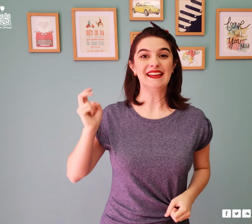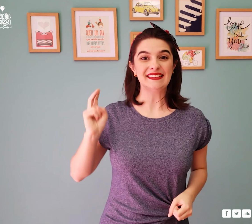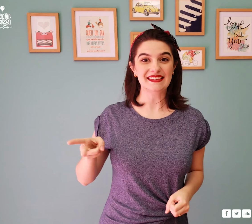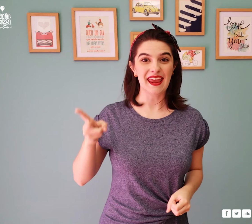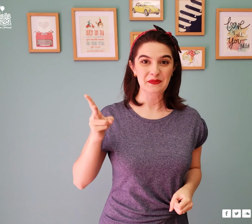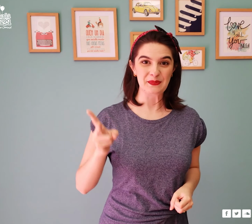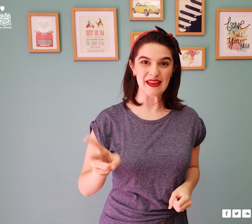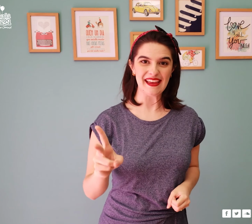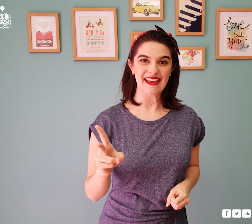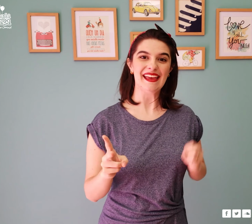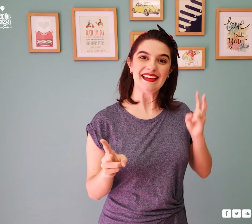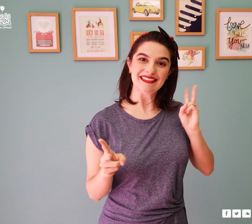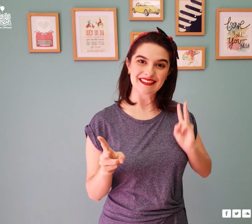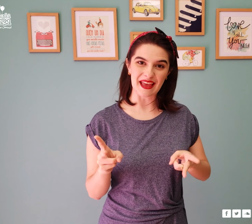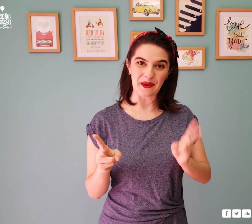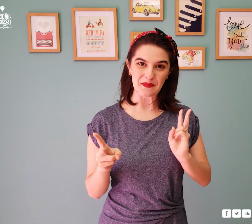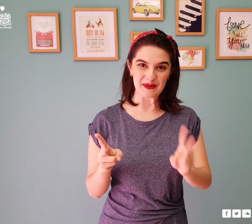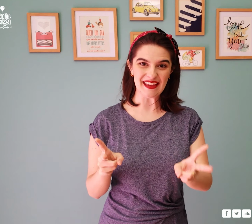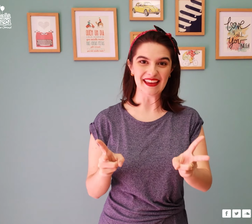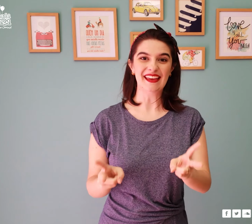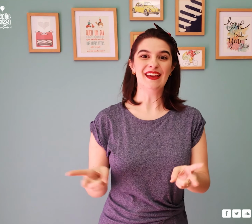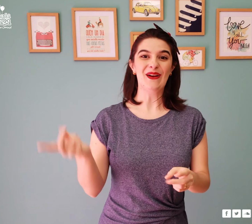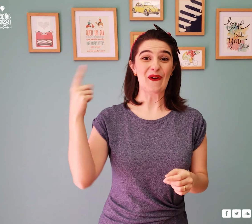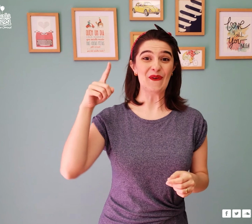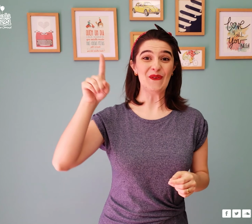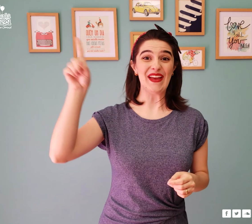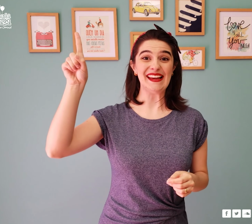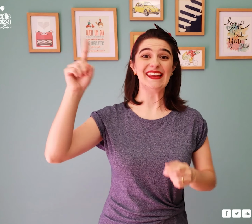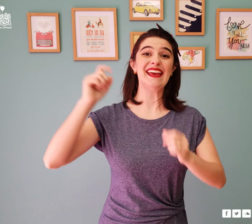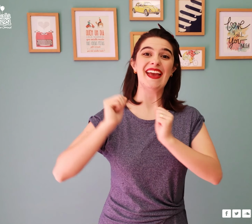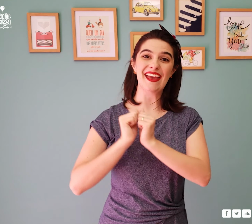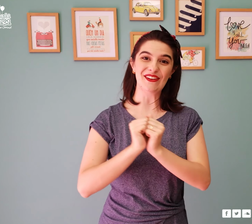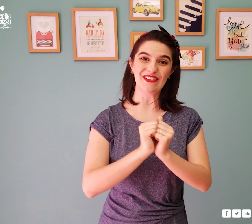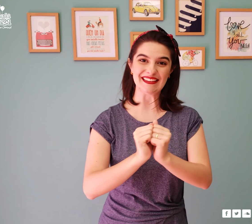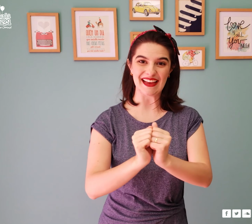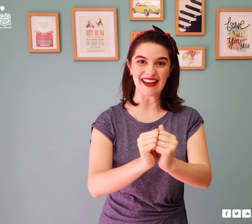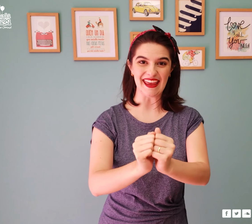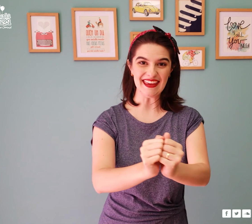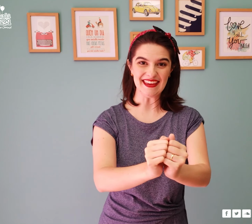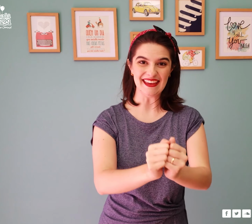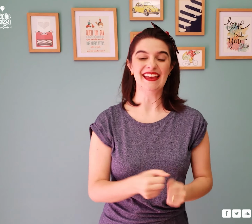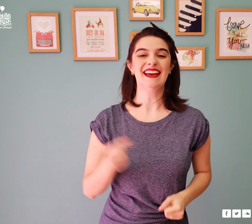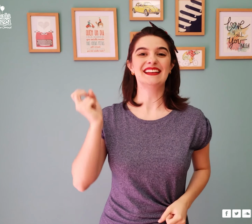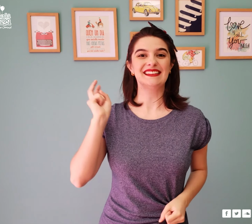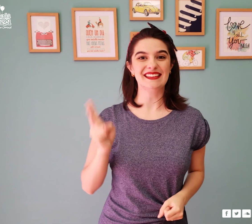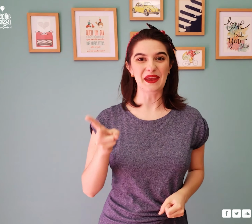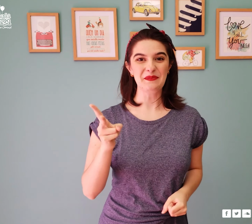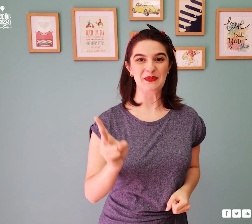Sempre. Sempre. Com ele eu andarei. Sempre.